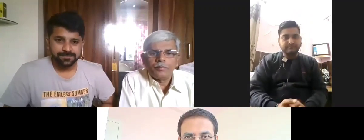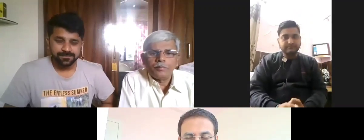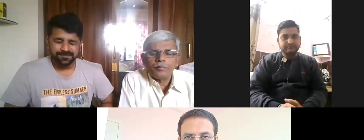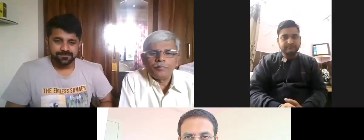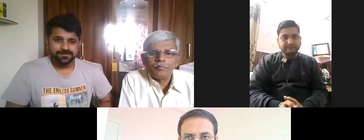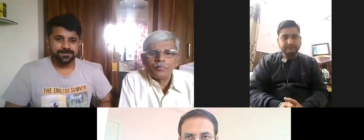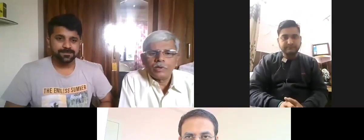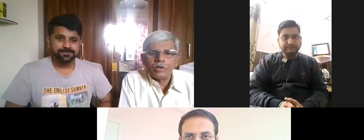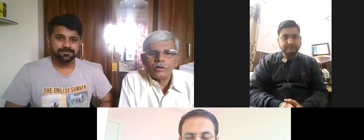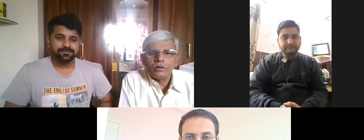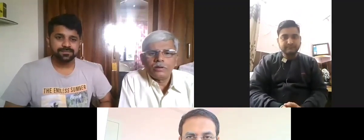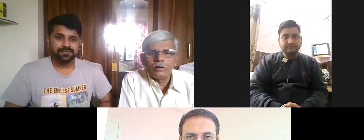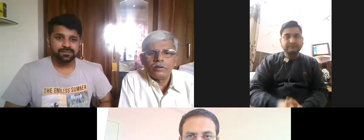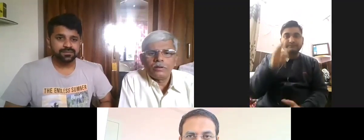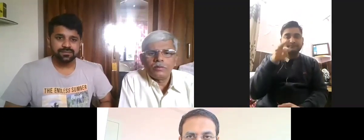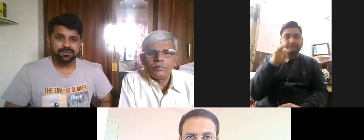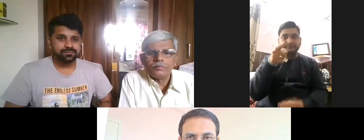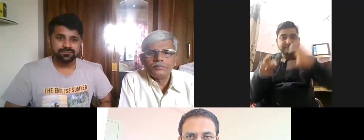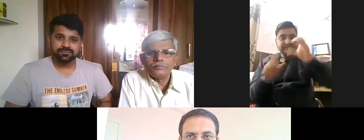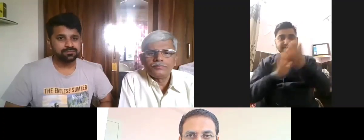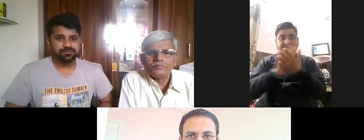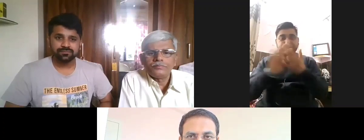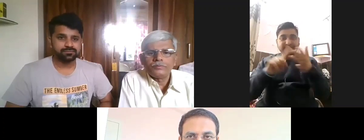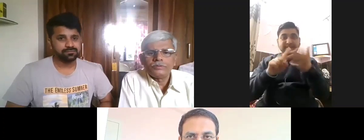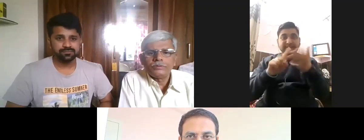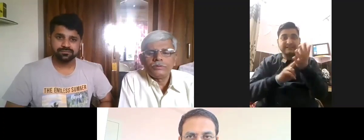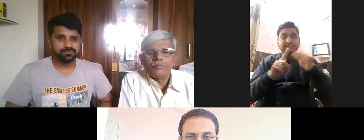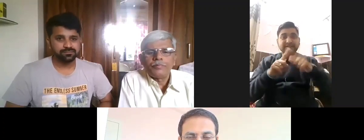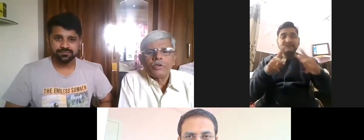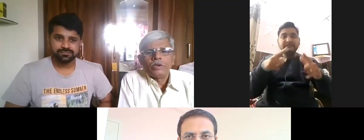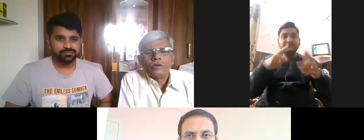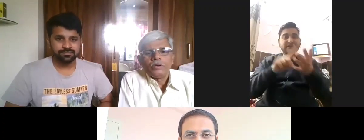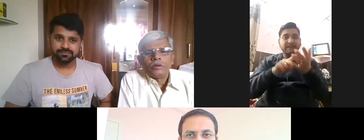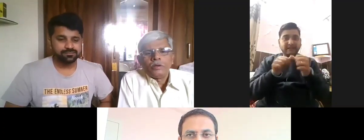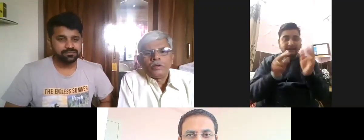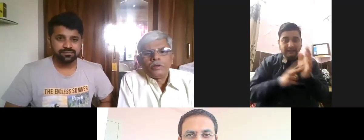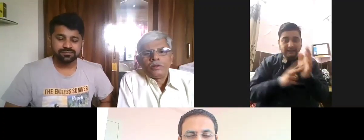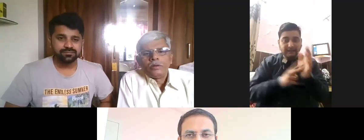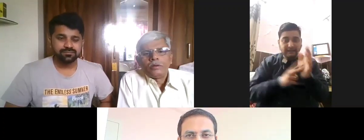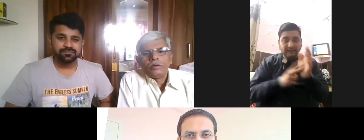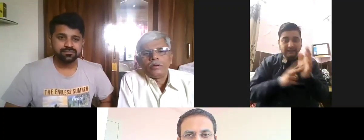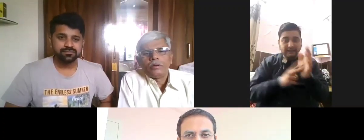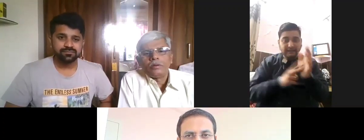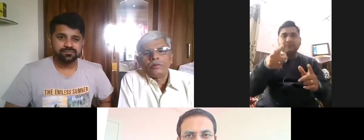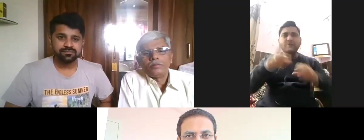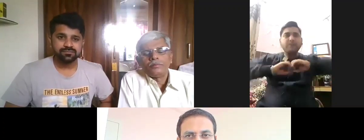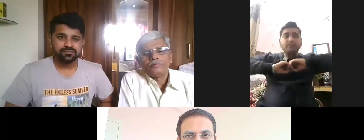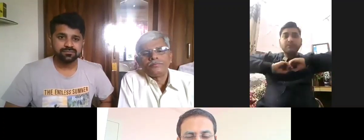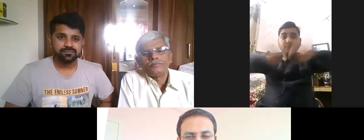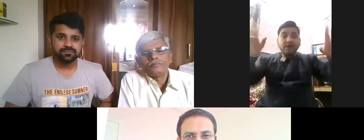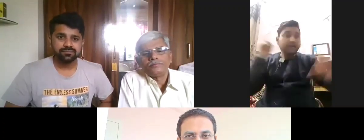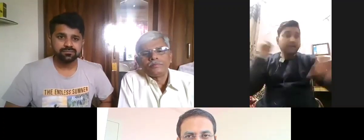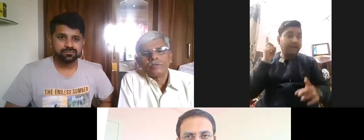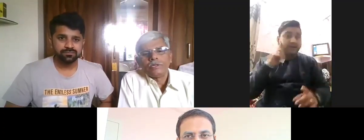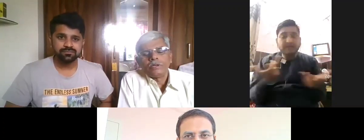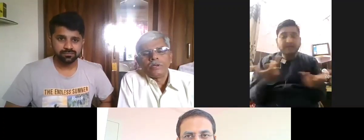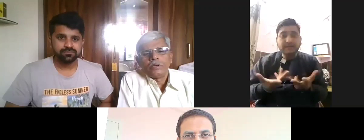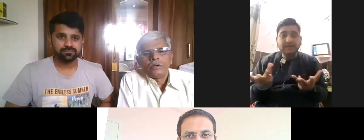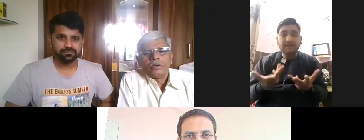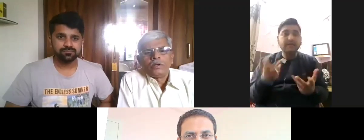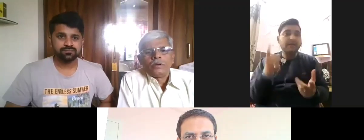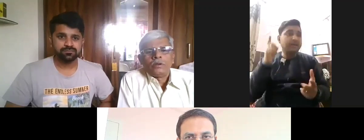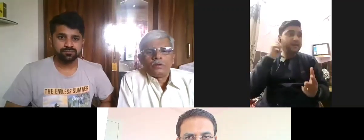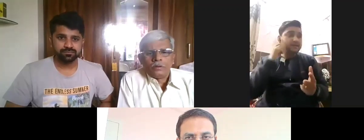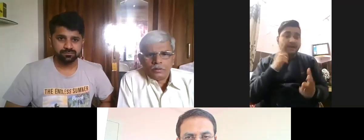मैसेज है आपके बाकी दिव्यांग भाई बहनों के लिए और 137 करोड़ देशवासियों के लिए,